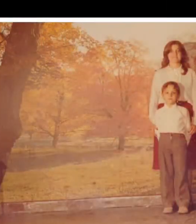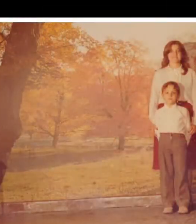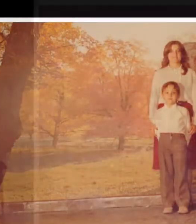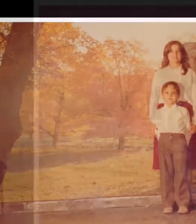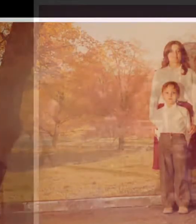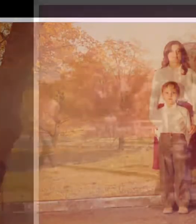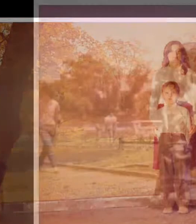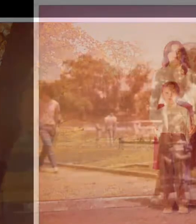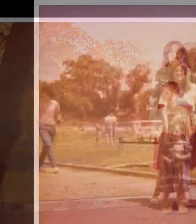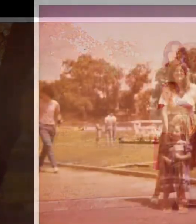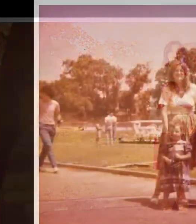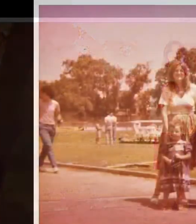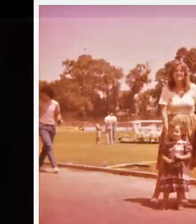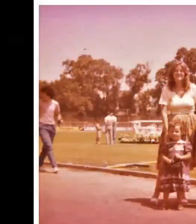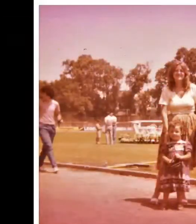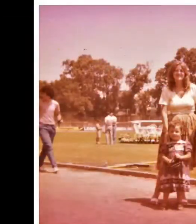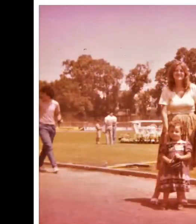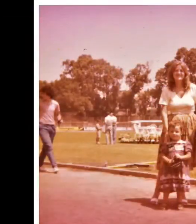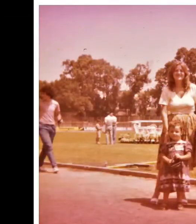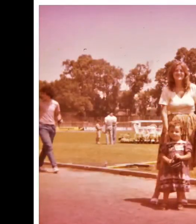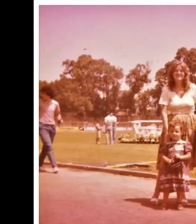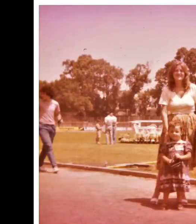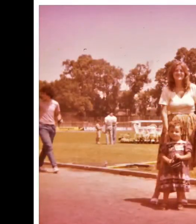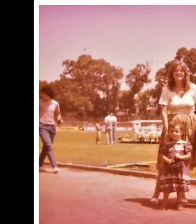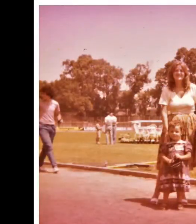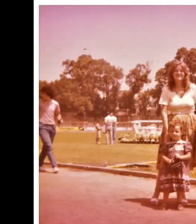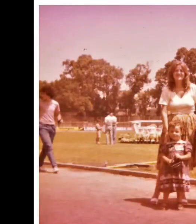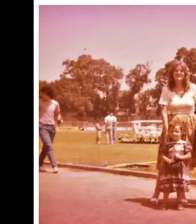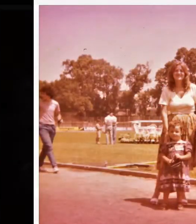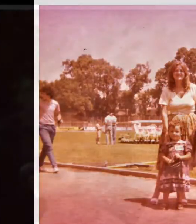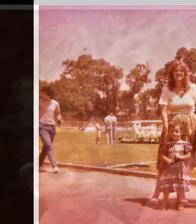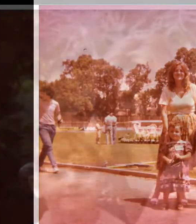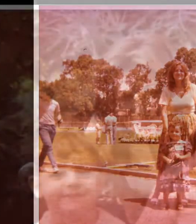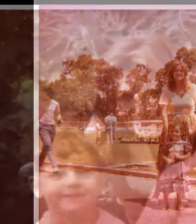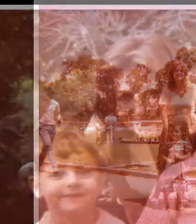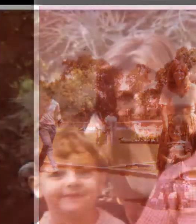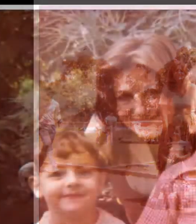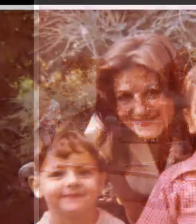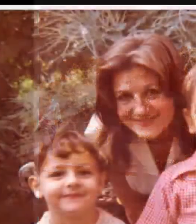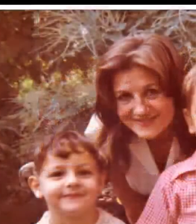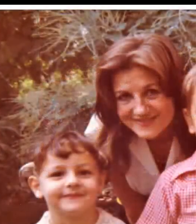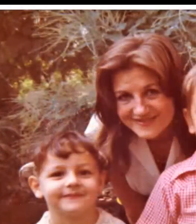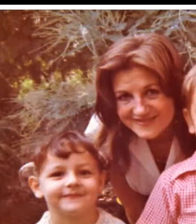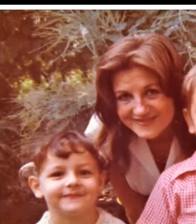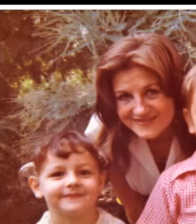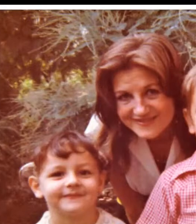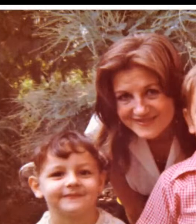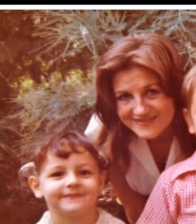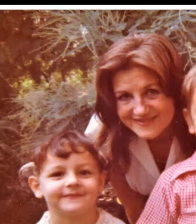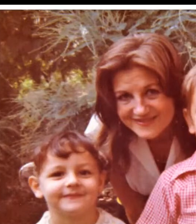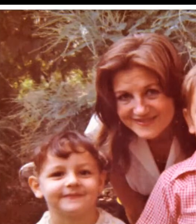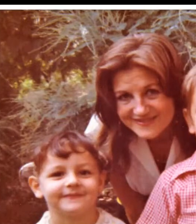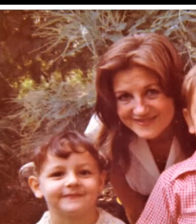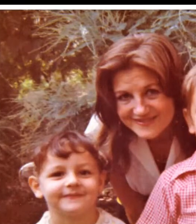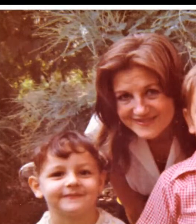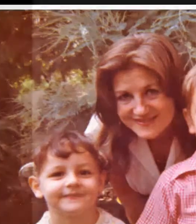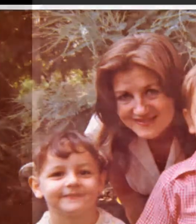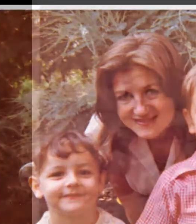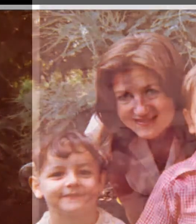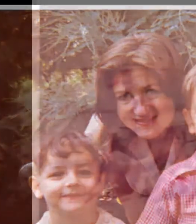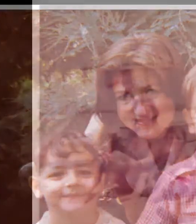è un sogno e tu lo sai ciò che ha promesso